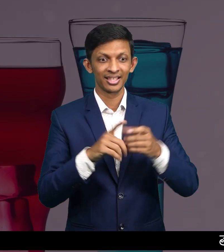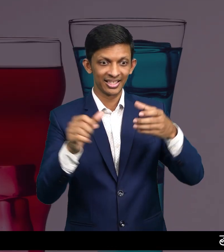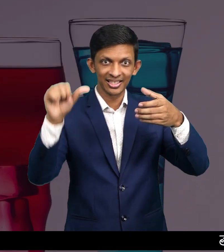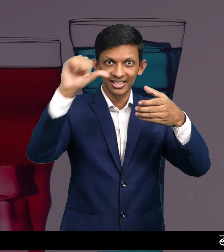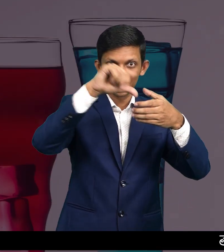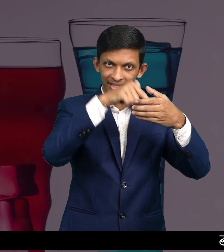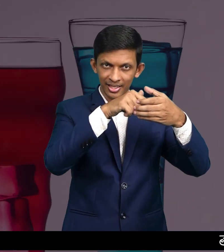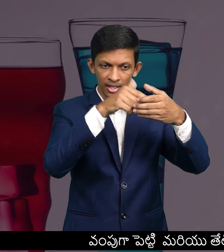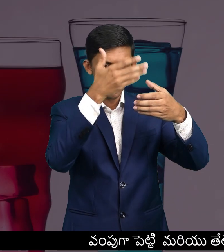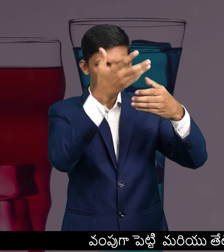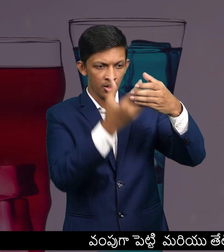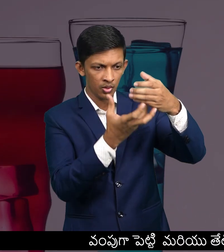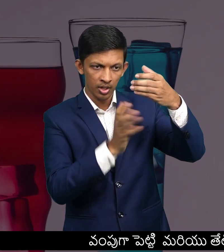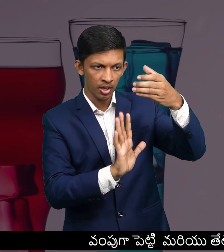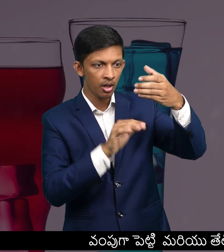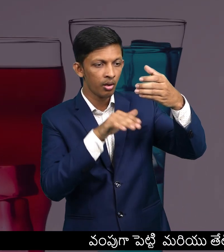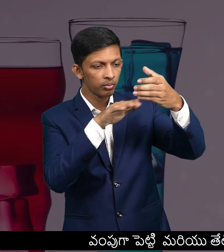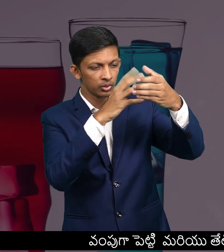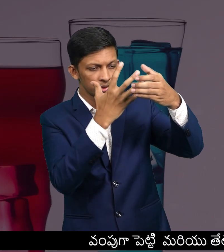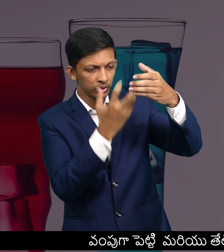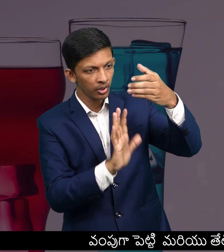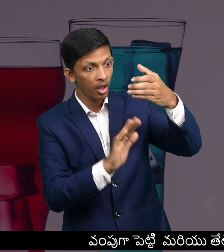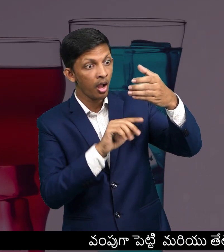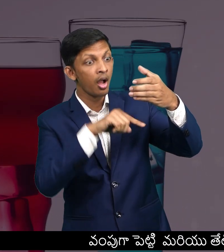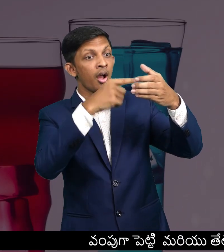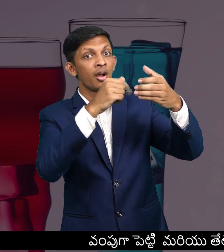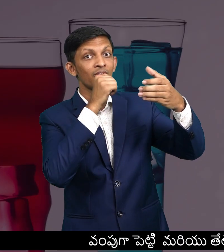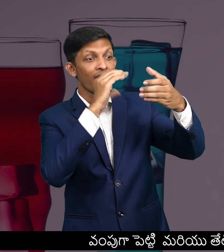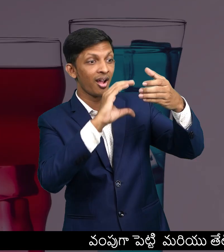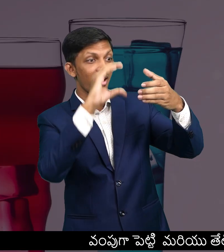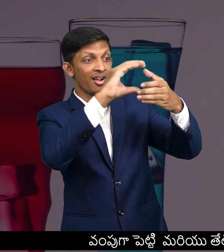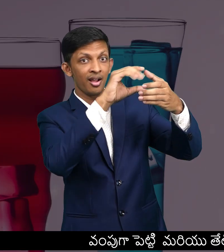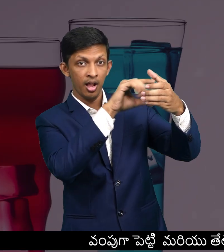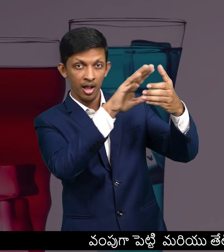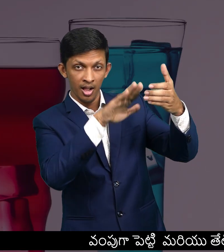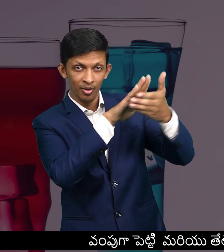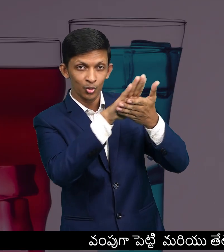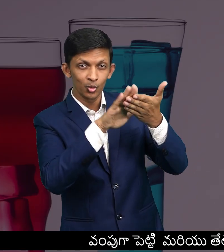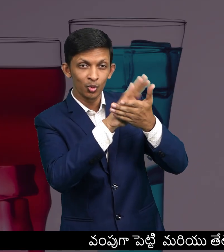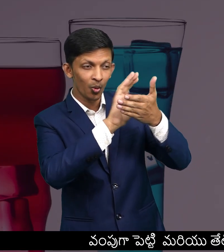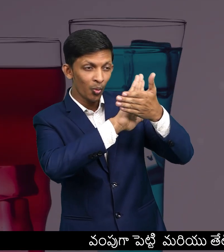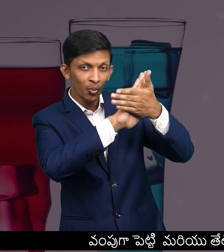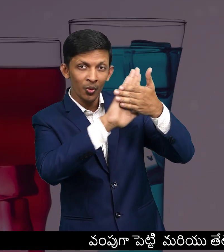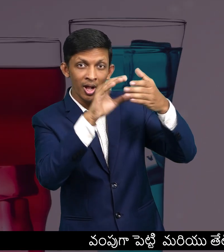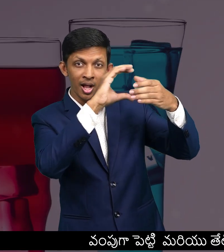తేర్చడం వంపుగా పెట్టి మరియు తేలికైన ద్రవాన్ని వేరు చేసే ప్రక్రియ.